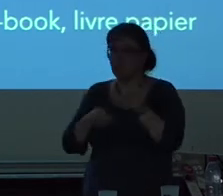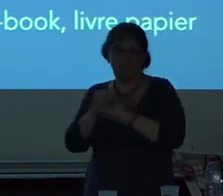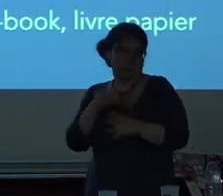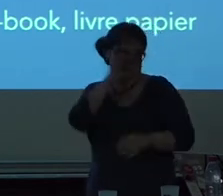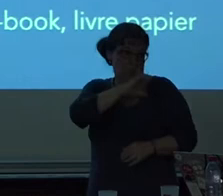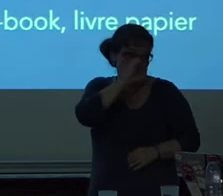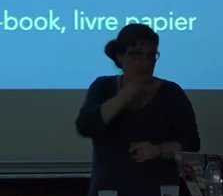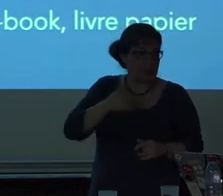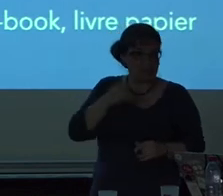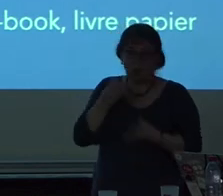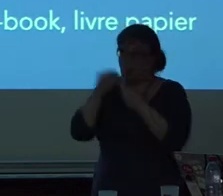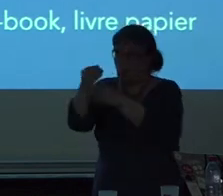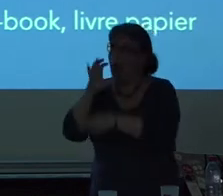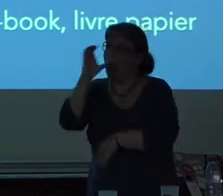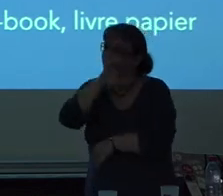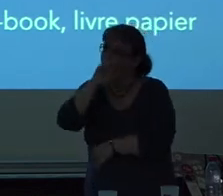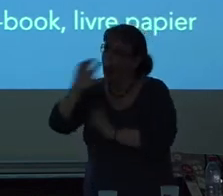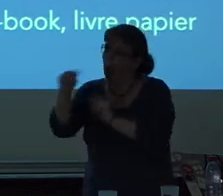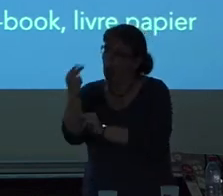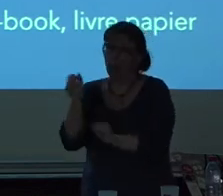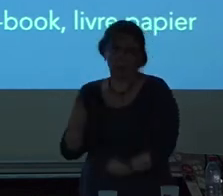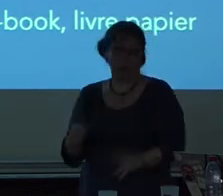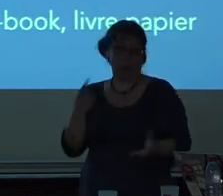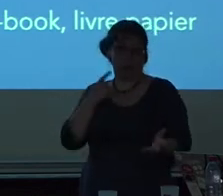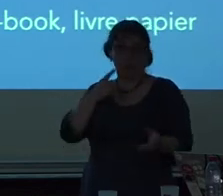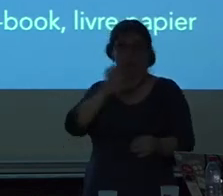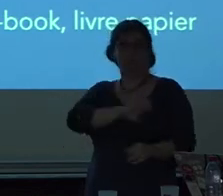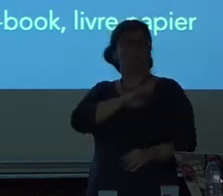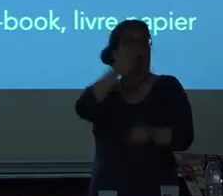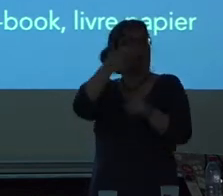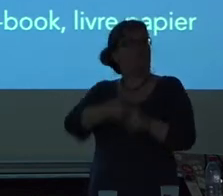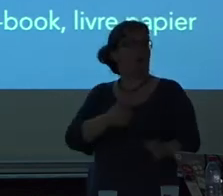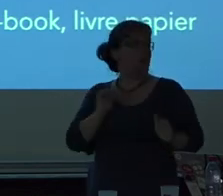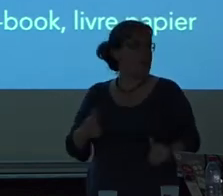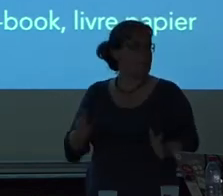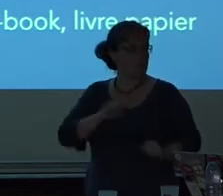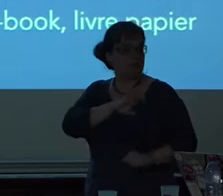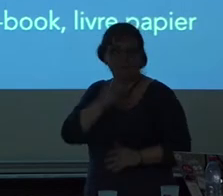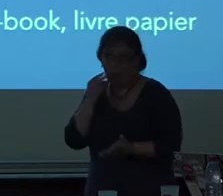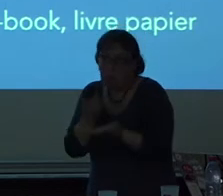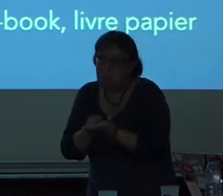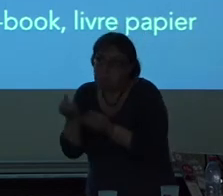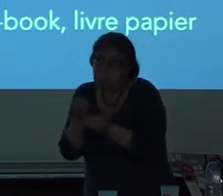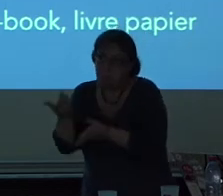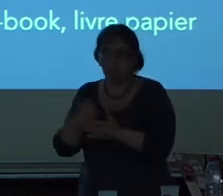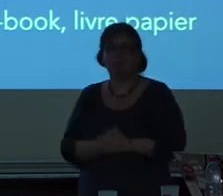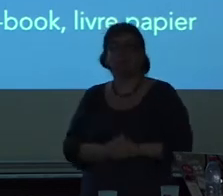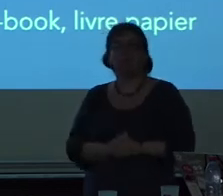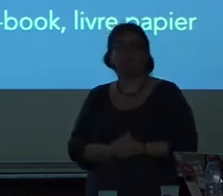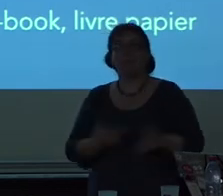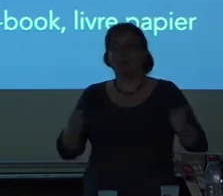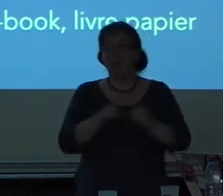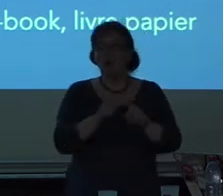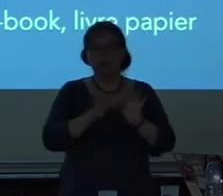assez intéressant pour qu'elle se dise « Ah oui, j'y avais jamais pensé. Je l'ai testé et ça fonctionne. » Vous pouvez aussi, dans votre entreprise, faire